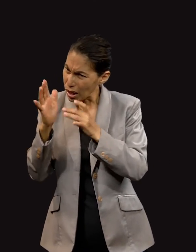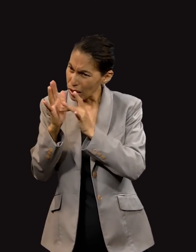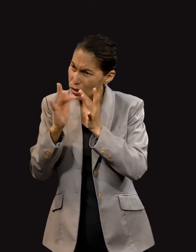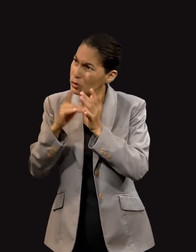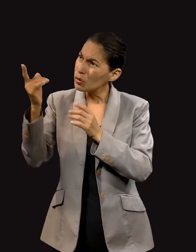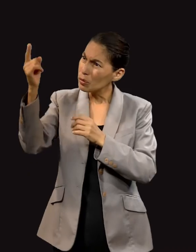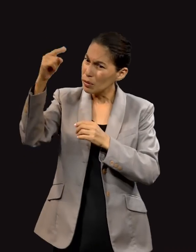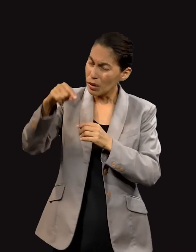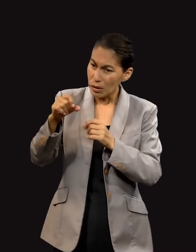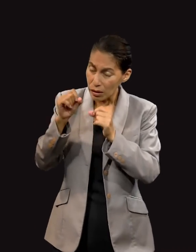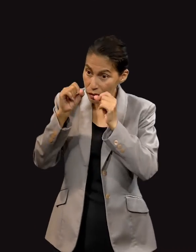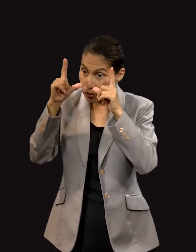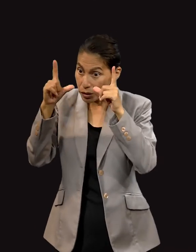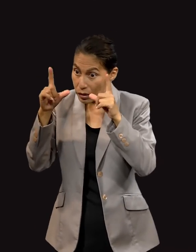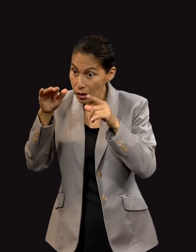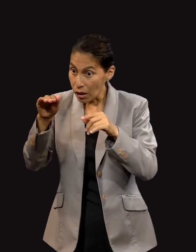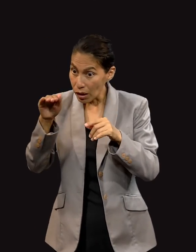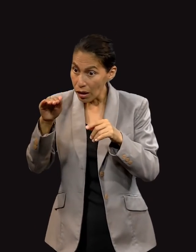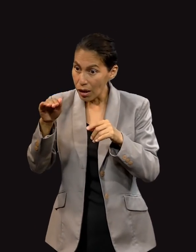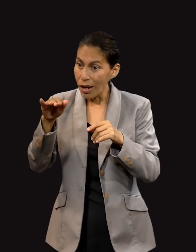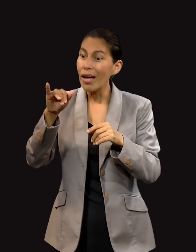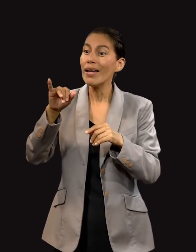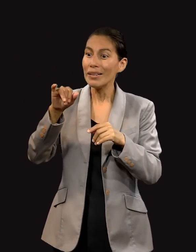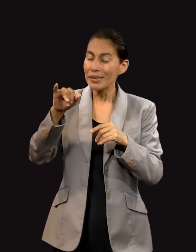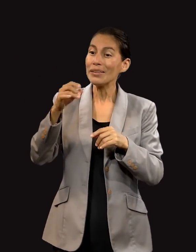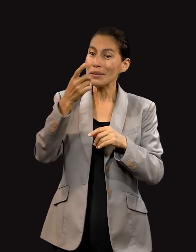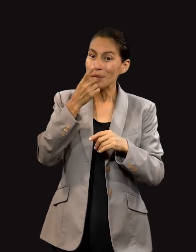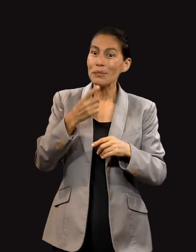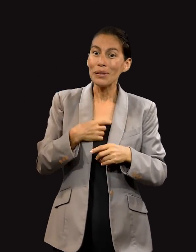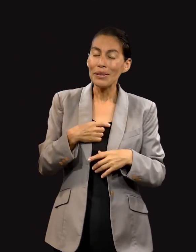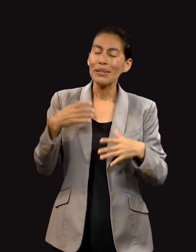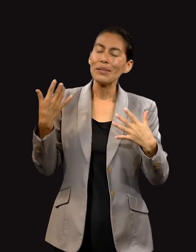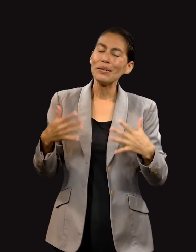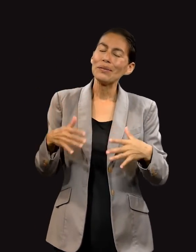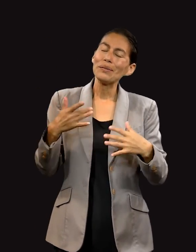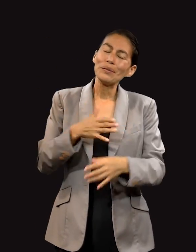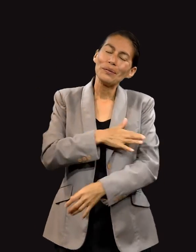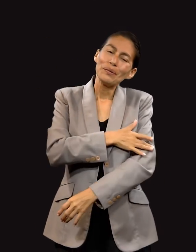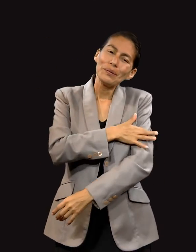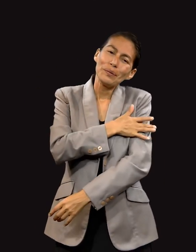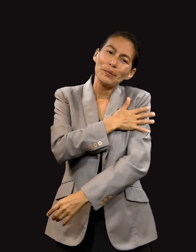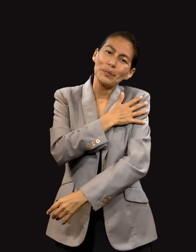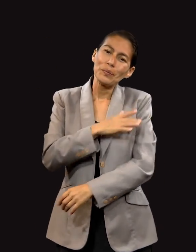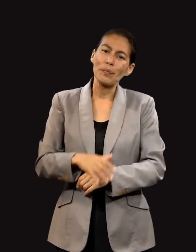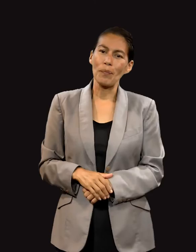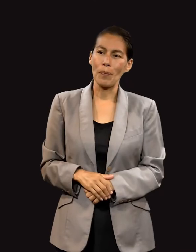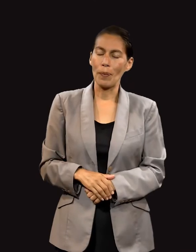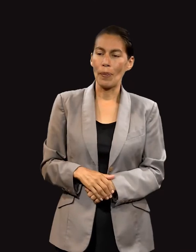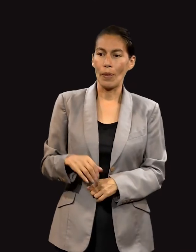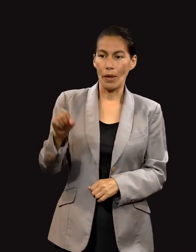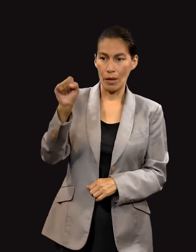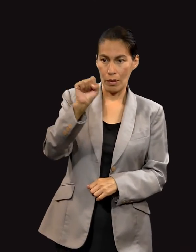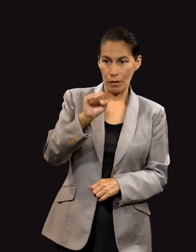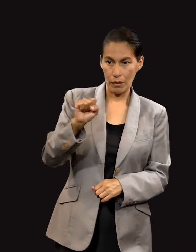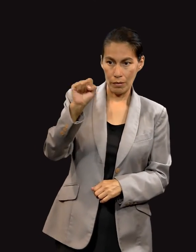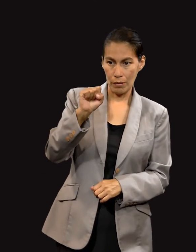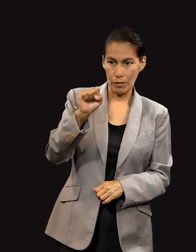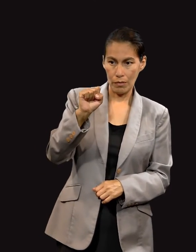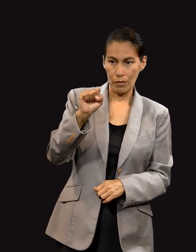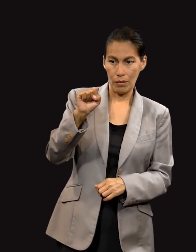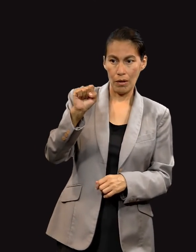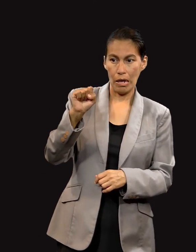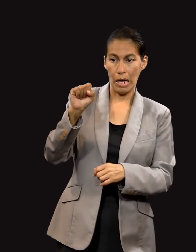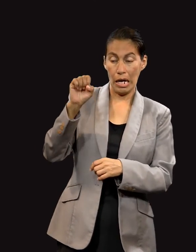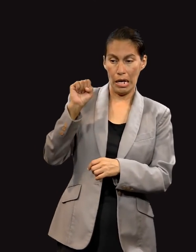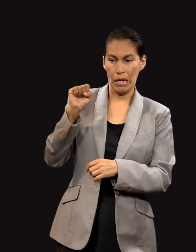le dije, usted está segura que Jesús va a venir y la va a despertar, ¿usted cree eso? Y me dijo sí. Amén. Entonces, pues eso es. Gloria